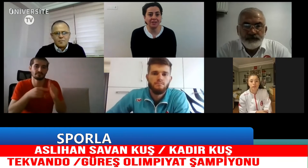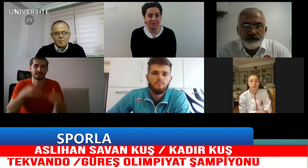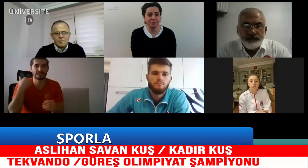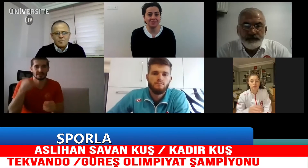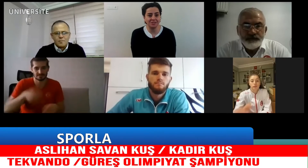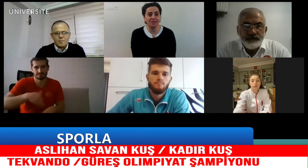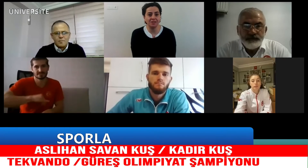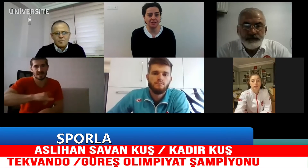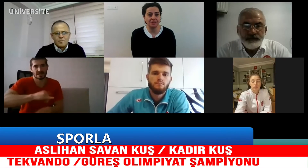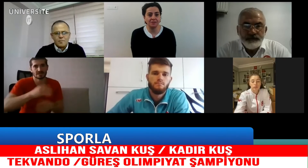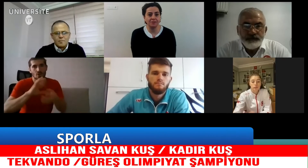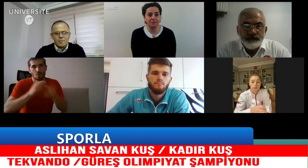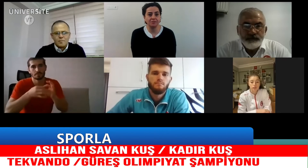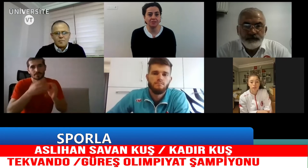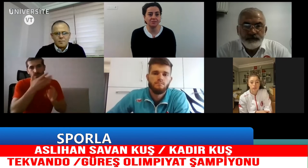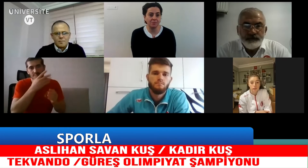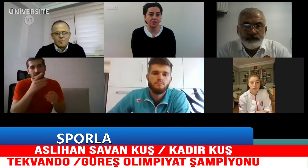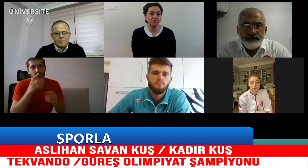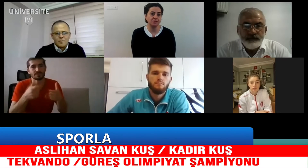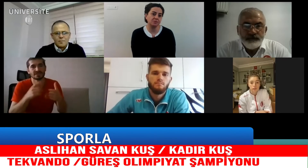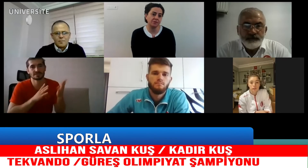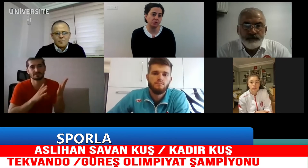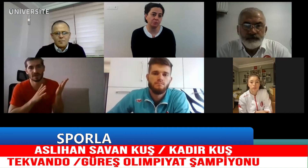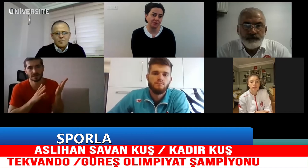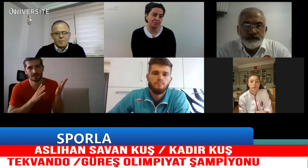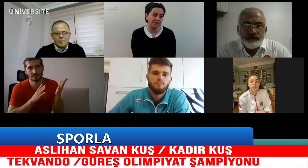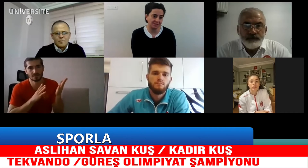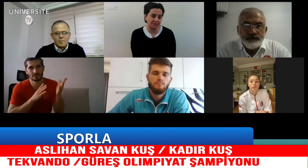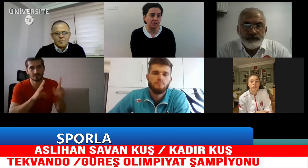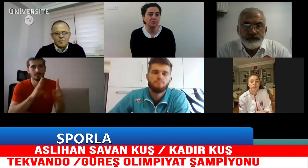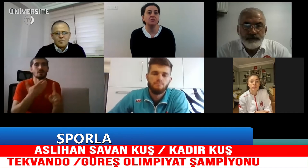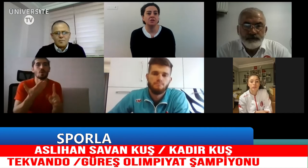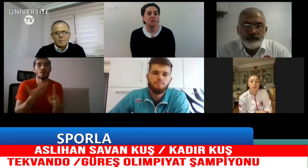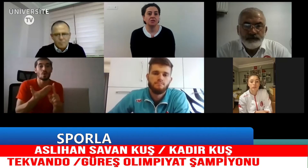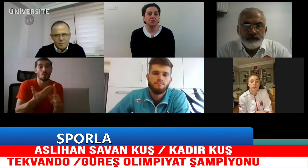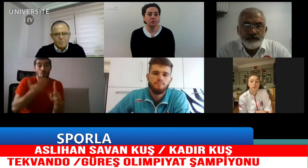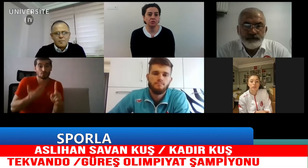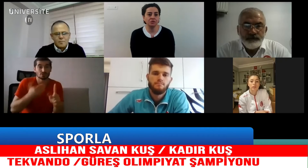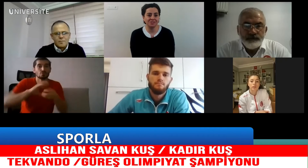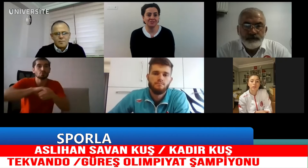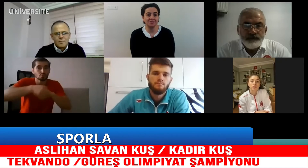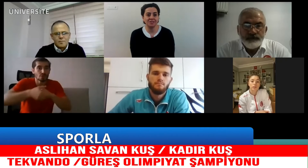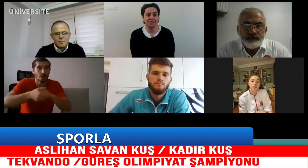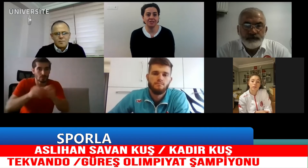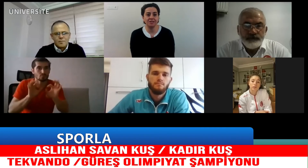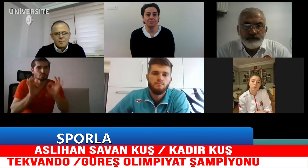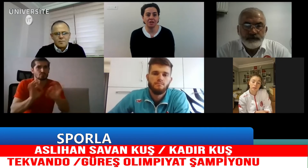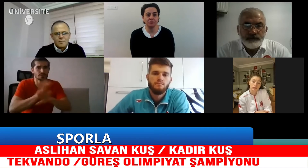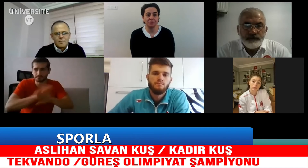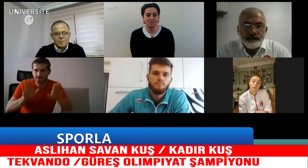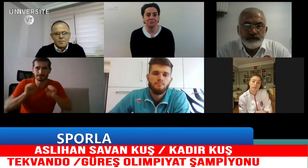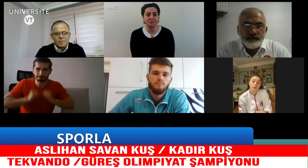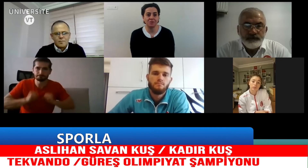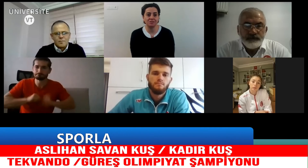Benim şu an hedefim ise yakın zamanda Def Olimpik Brezilya. Onun öncesinde yine